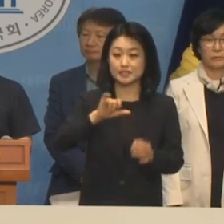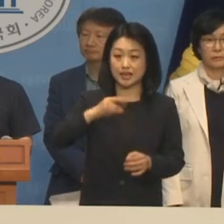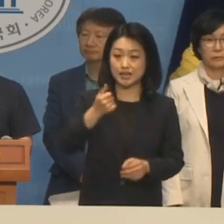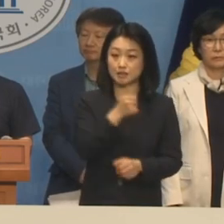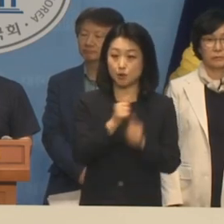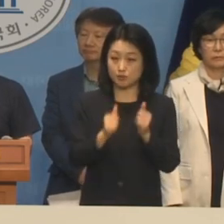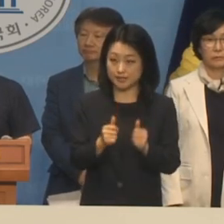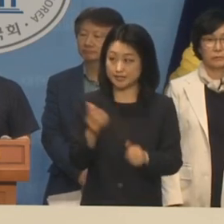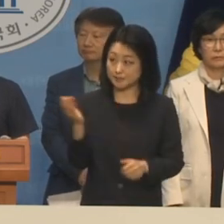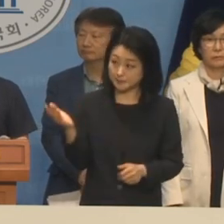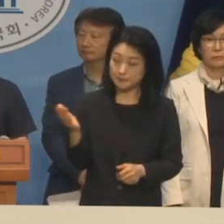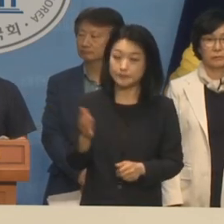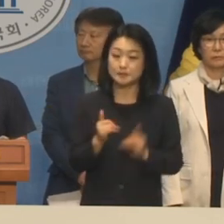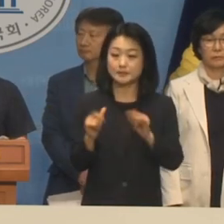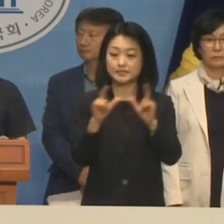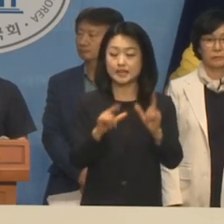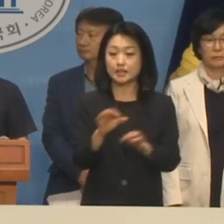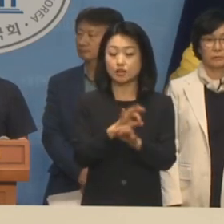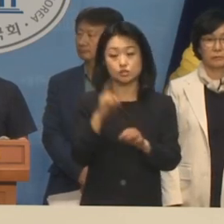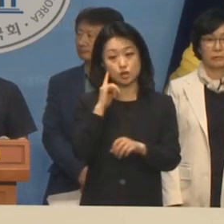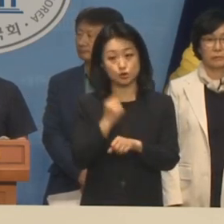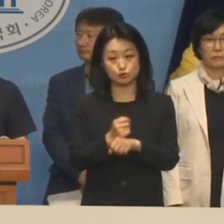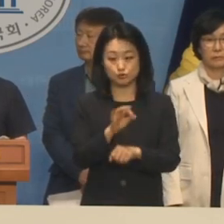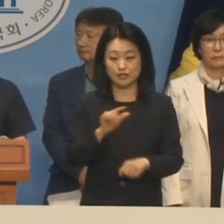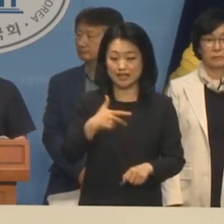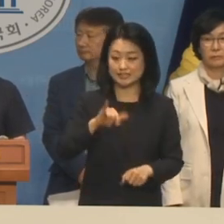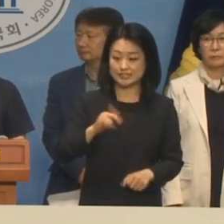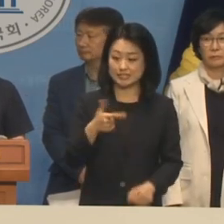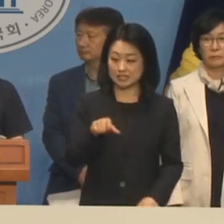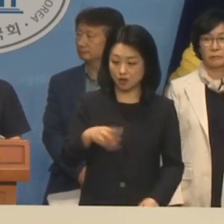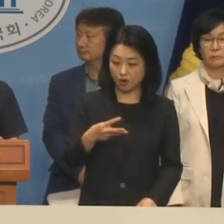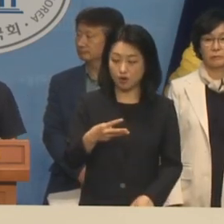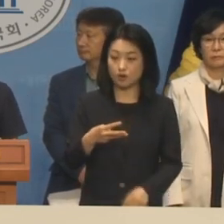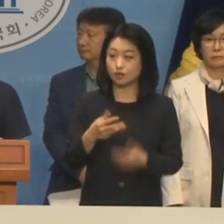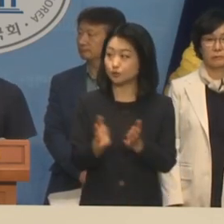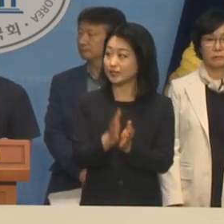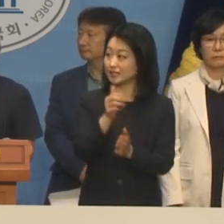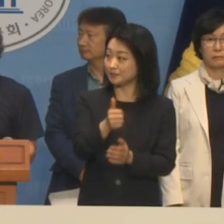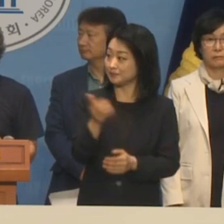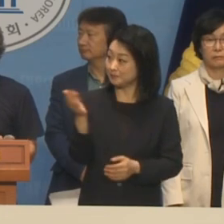변호사님 오셨고 민생경제연구소 안진걸 소장님 오셨습니다.